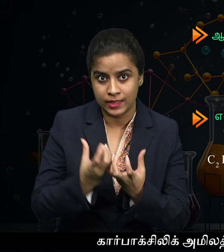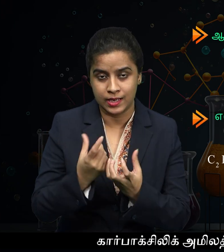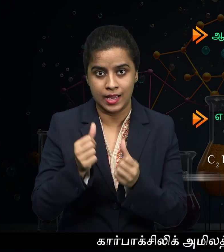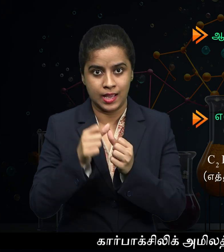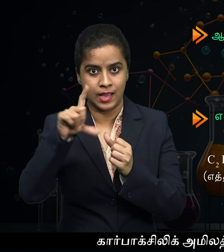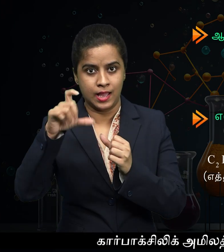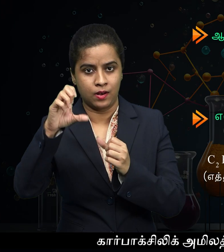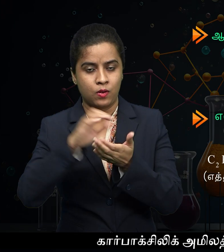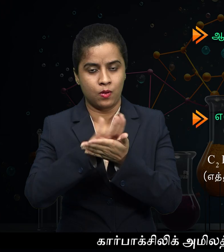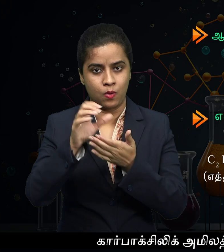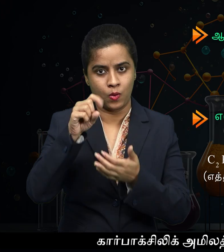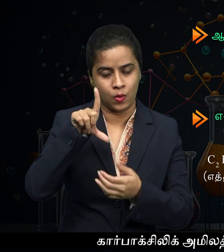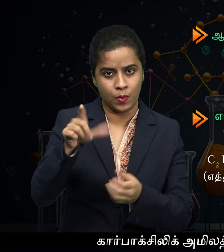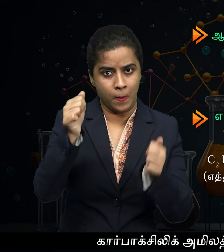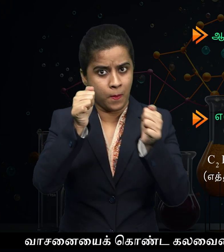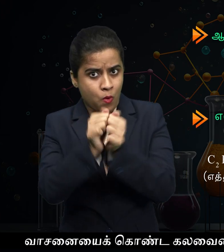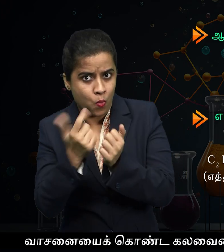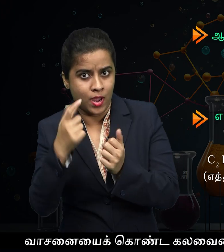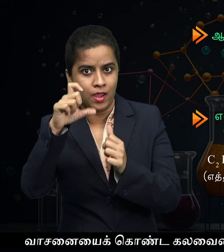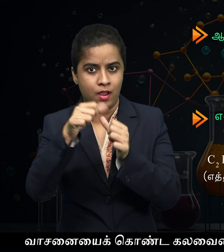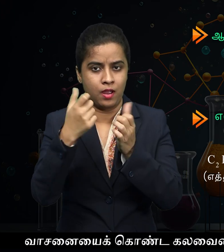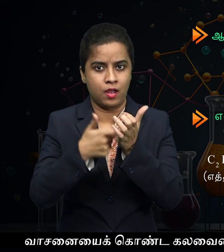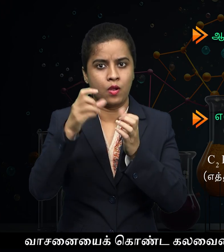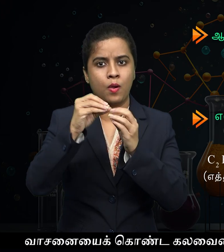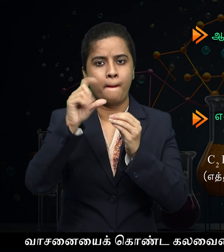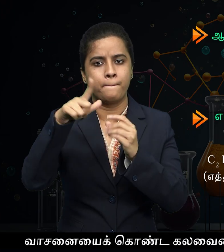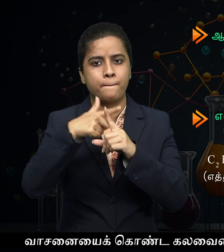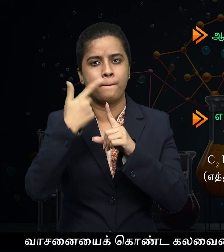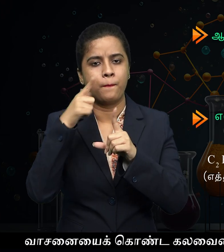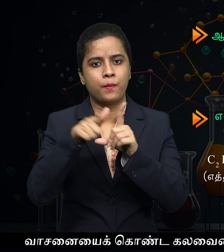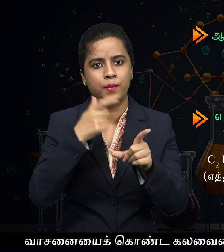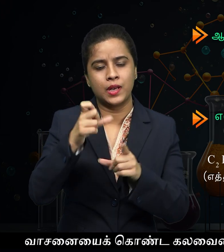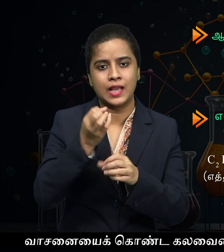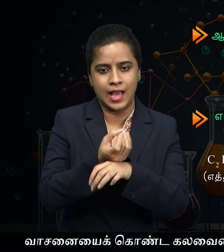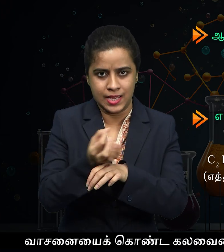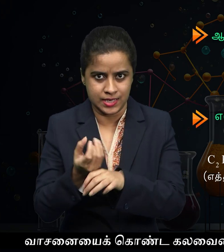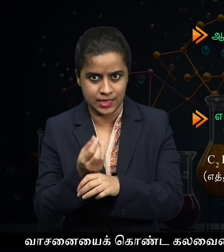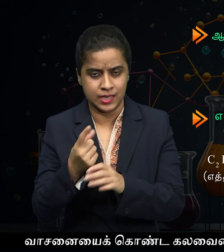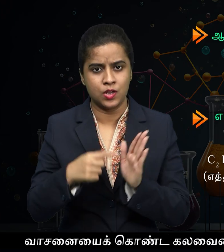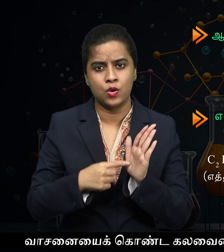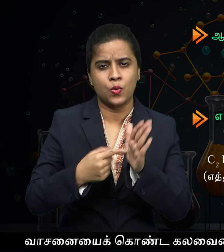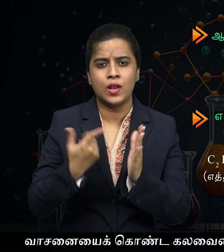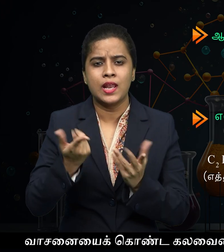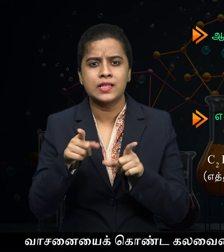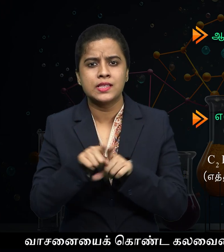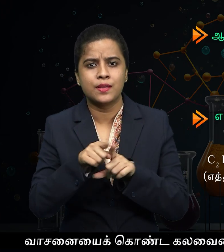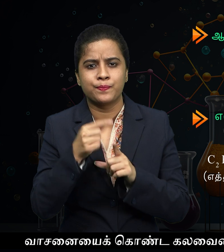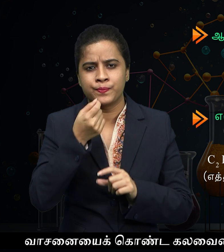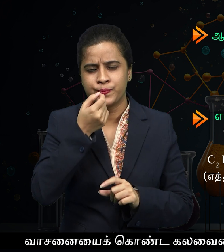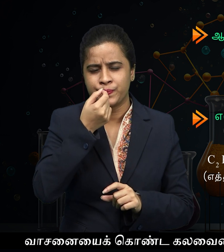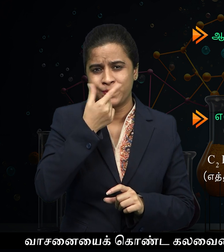கார்பாக்சிலிக் அமிலத்துடன் மதுவின் எதிர்வினை பழவாசனையை கொண்ட கலவையை அளிக்கிறது. இச்சேர்மம் எஸ்டர்